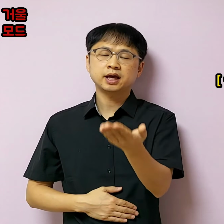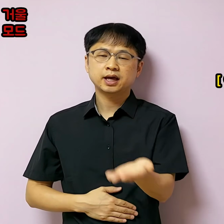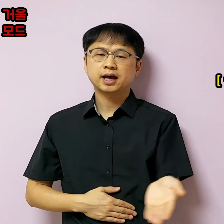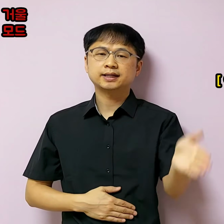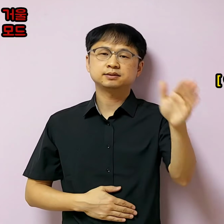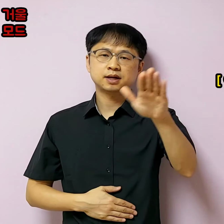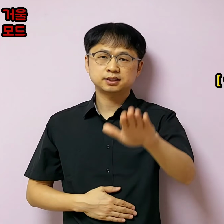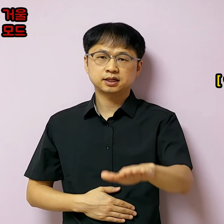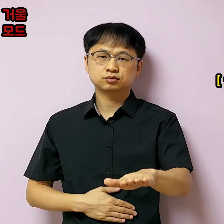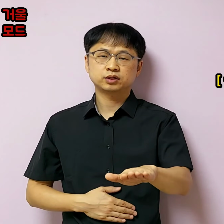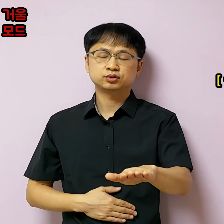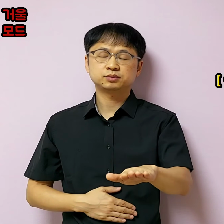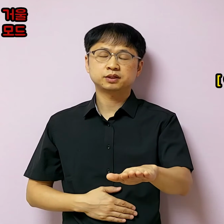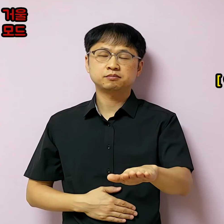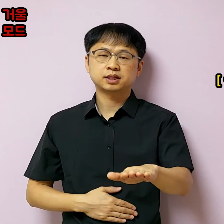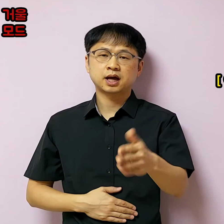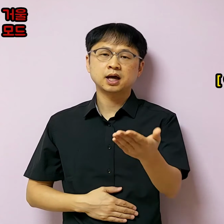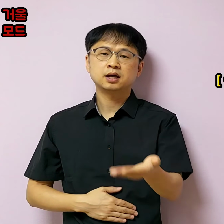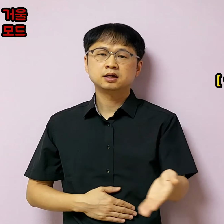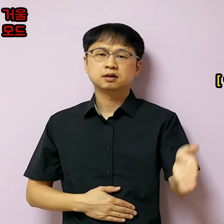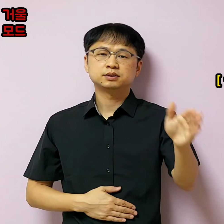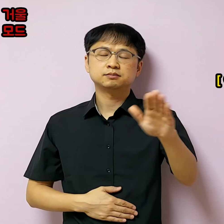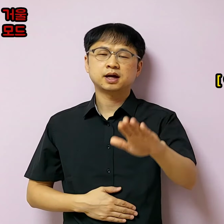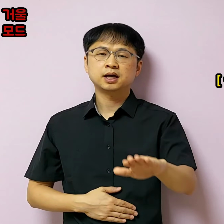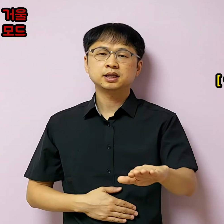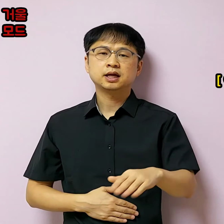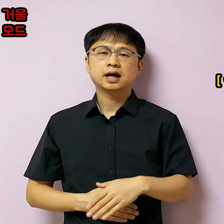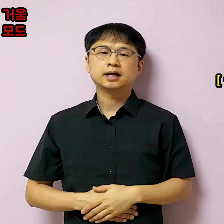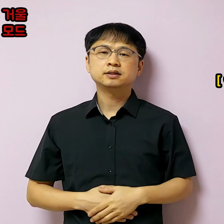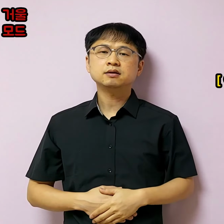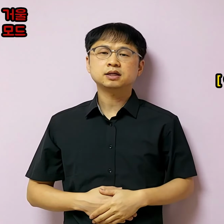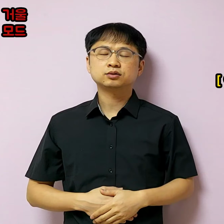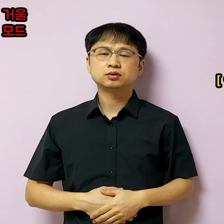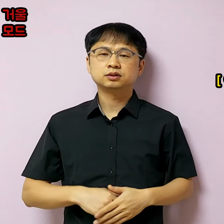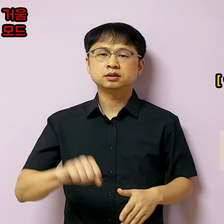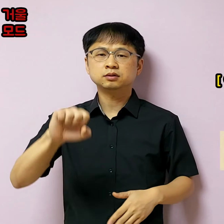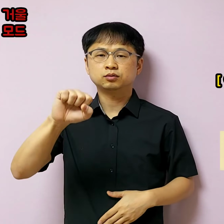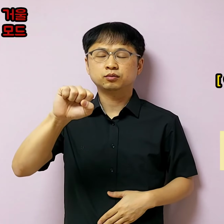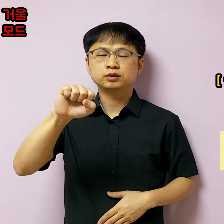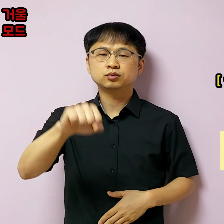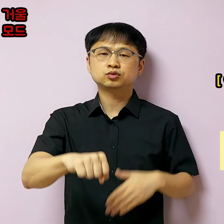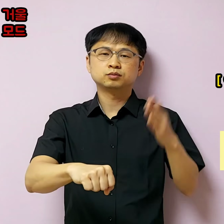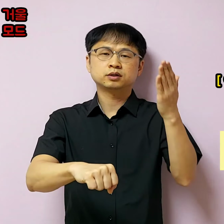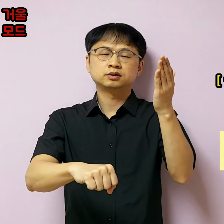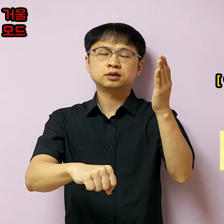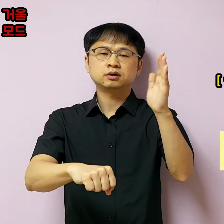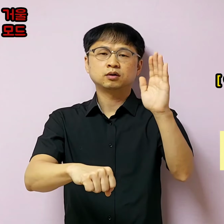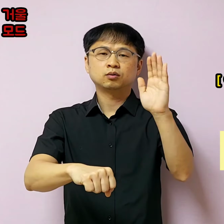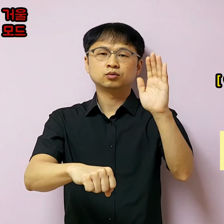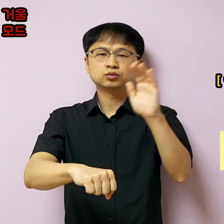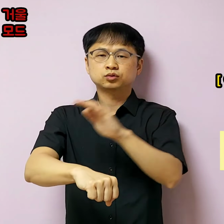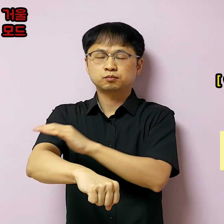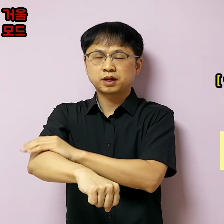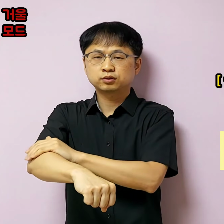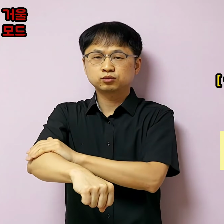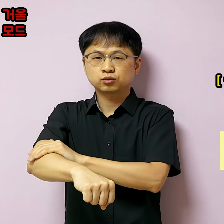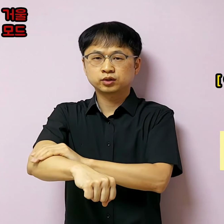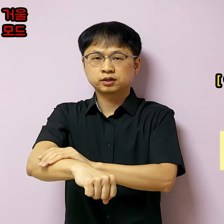뒤에 하지만이라는 수어 해주시면 됩니다. 없지만 안녕이라는 수어는 왼손 주먹을 오른손 팔뚝으로